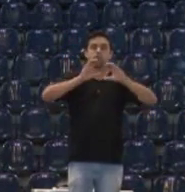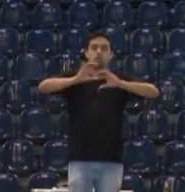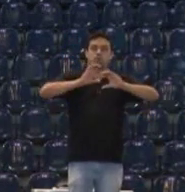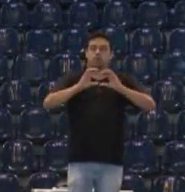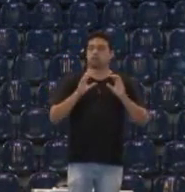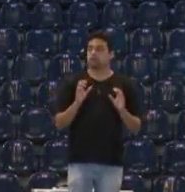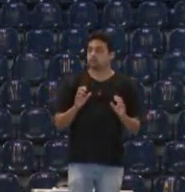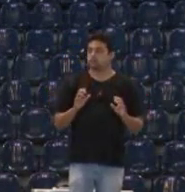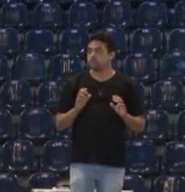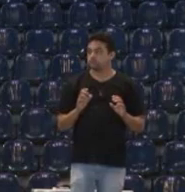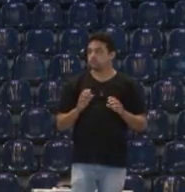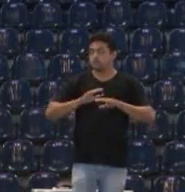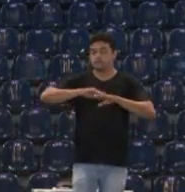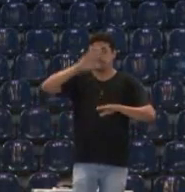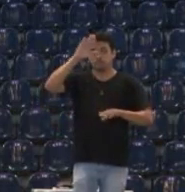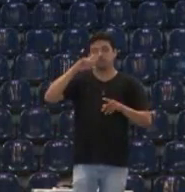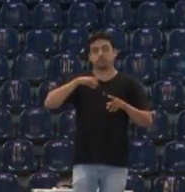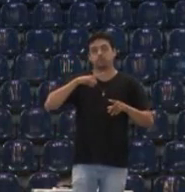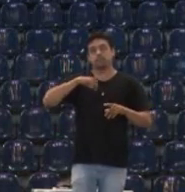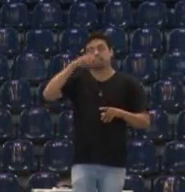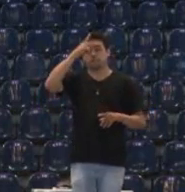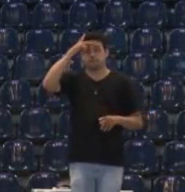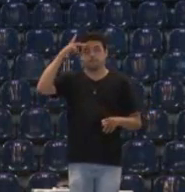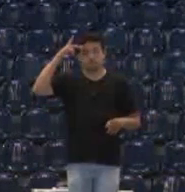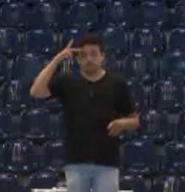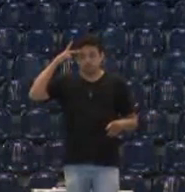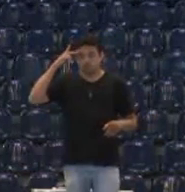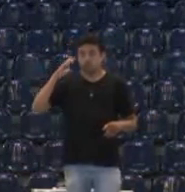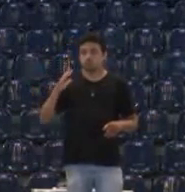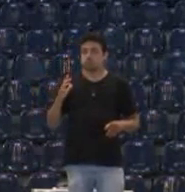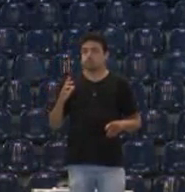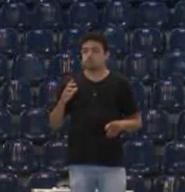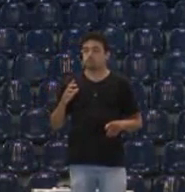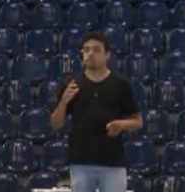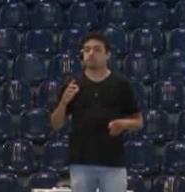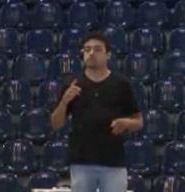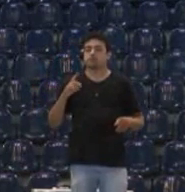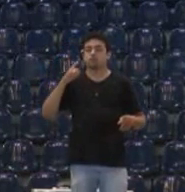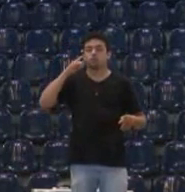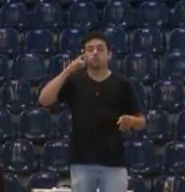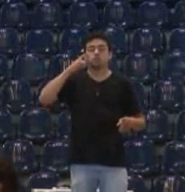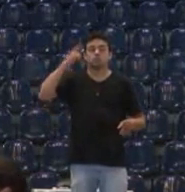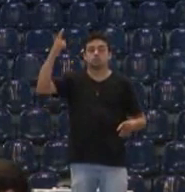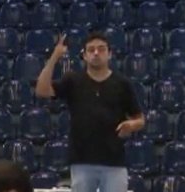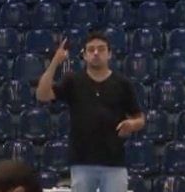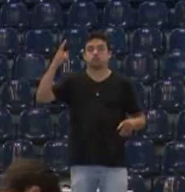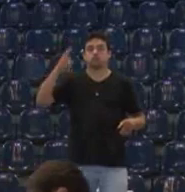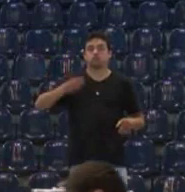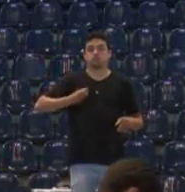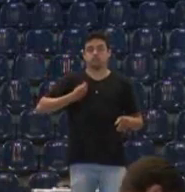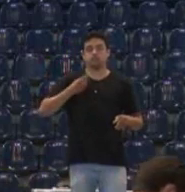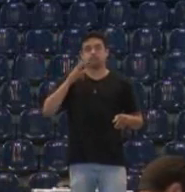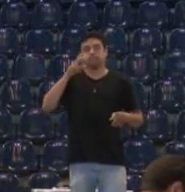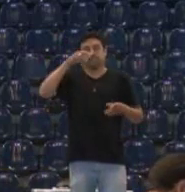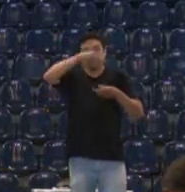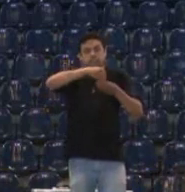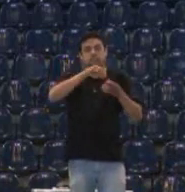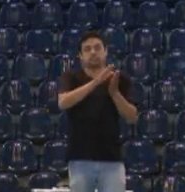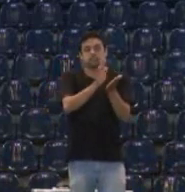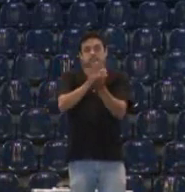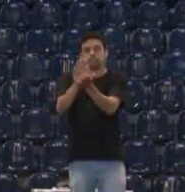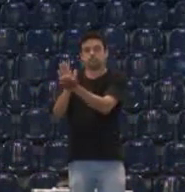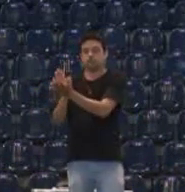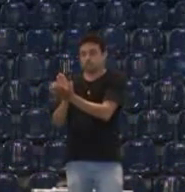olha existem pessoas que não sobrevivem sem o celular